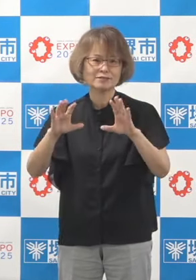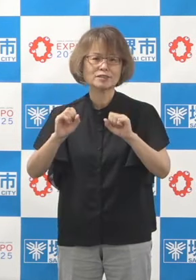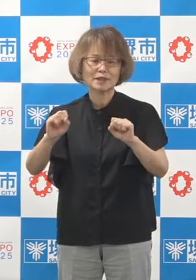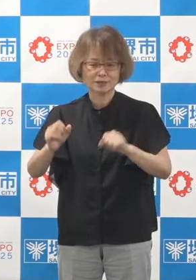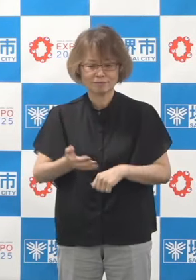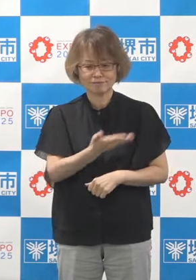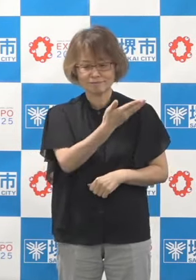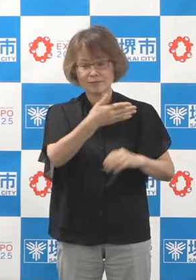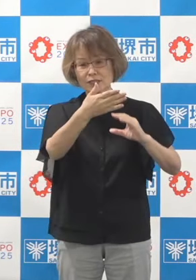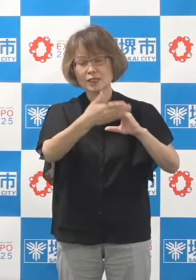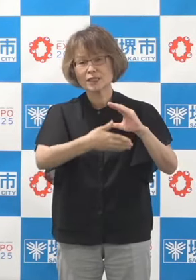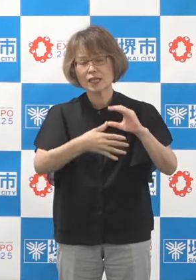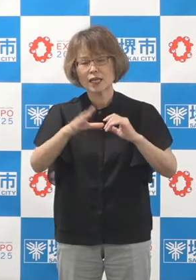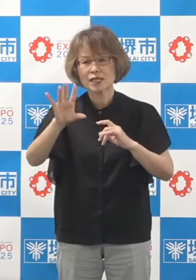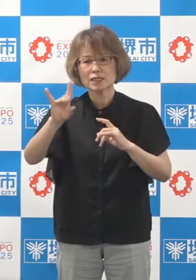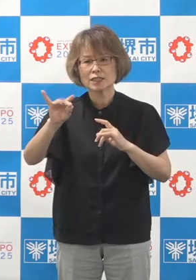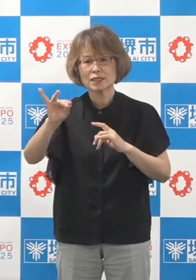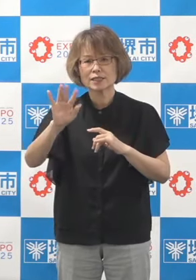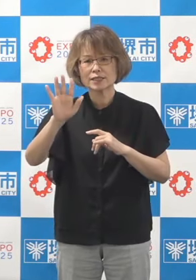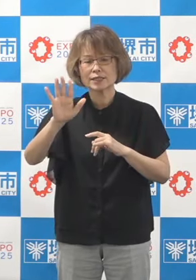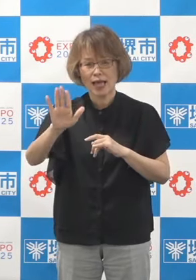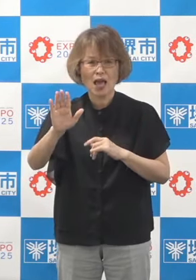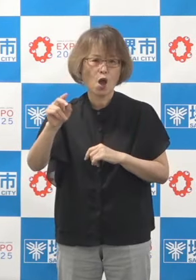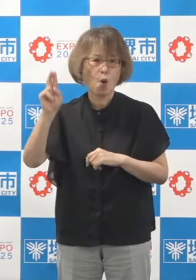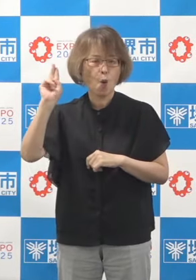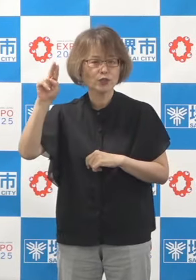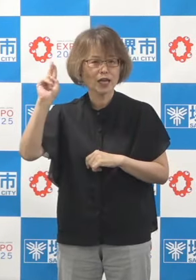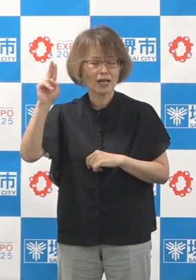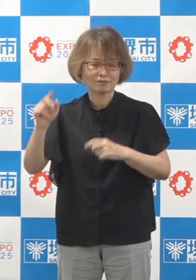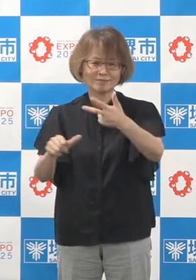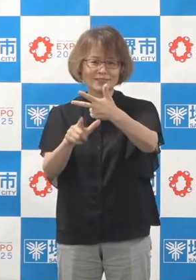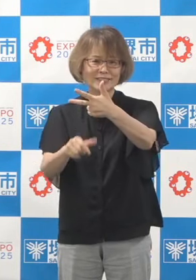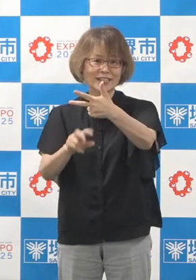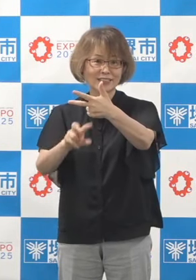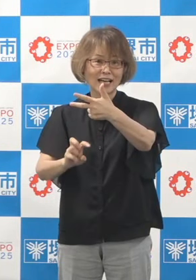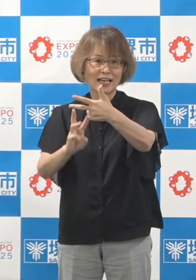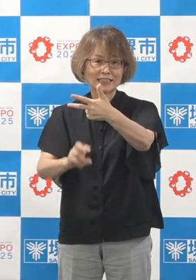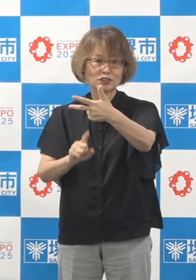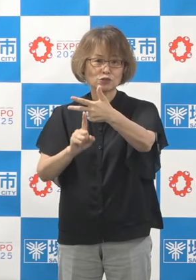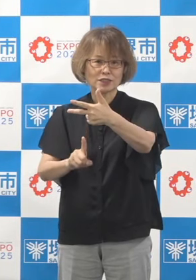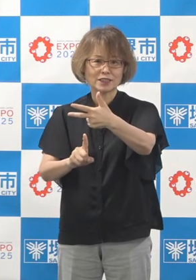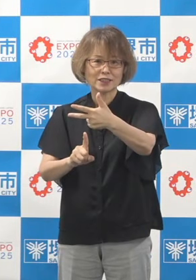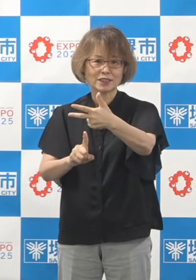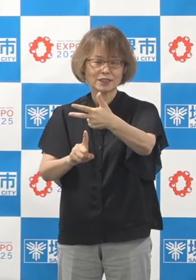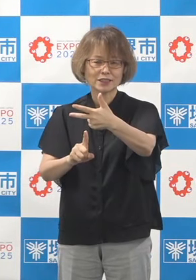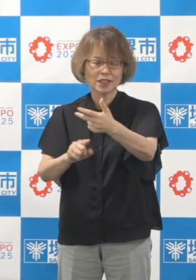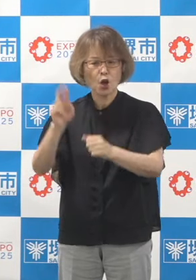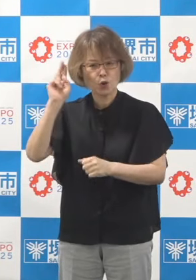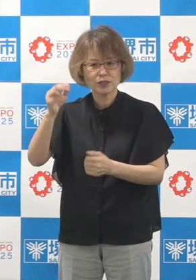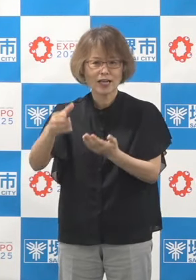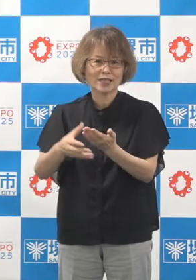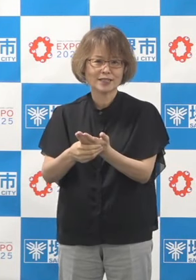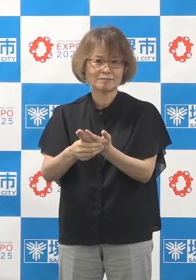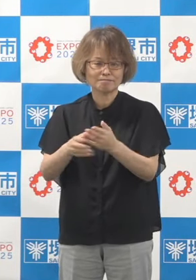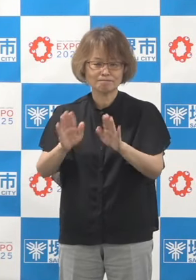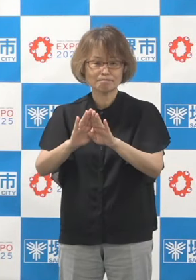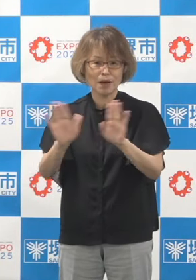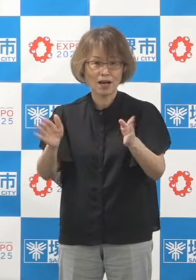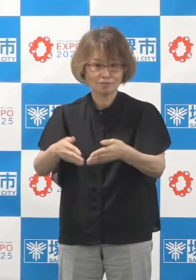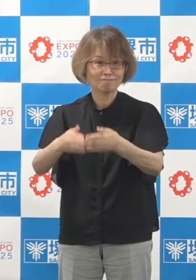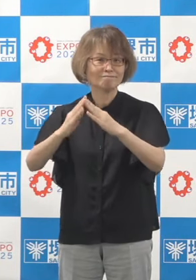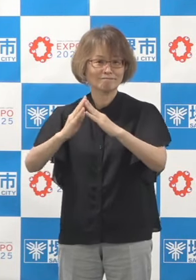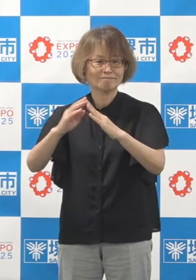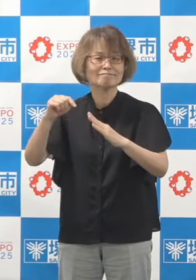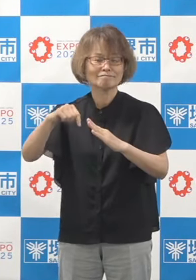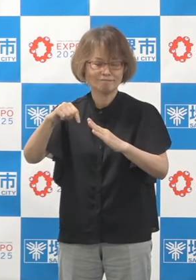ております。切手大阪ですね。7月31日に大阪駅にオープンしました、大阪駅近く